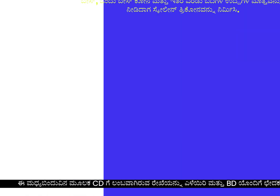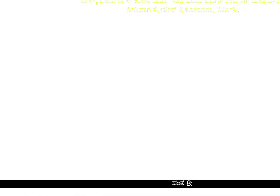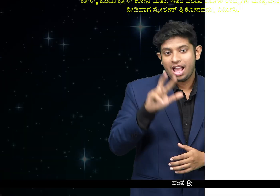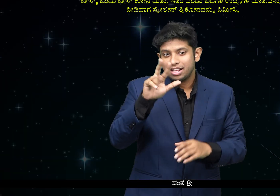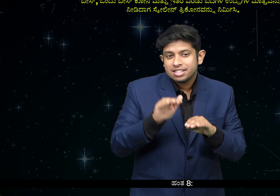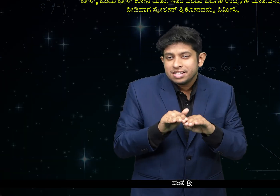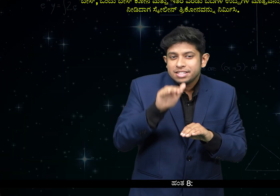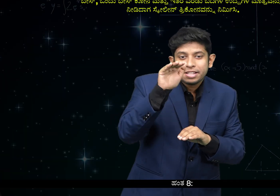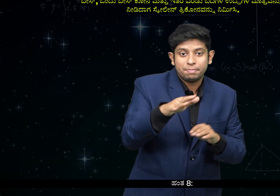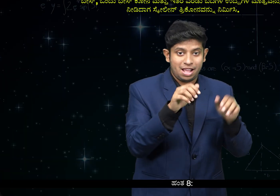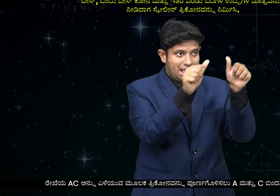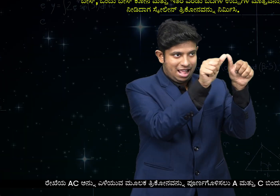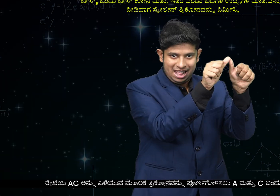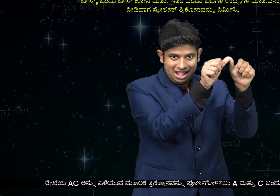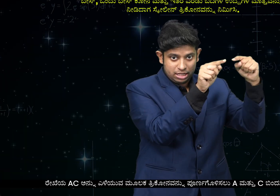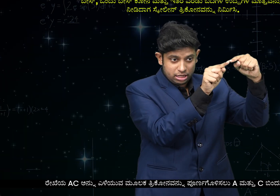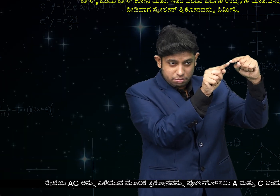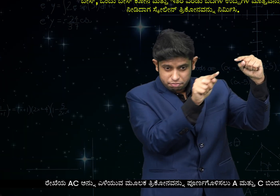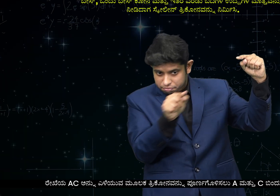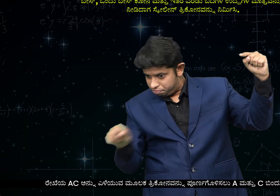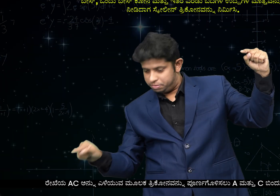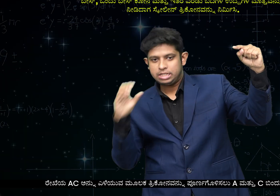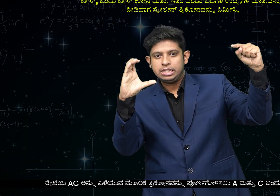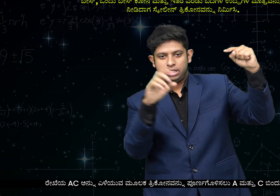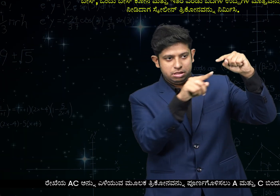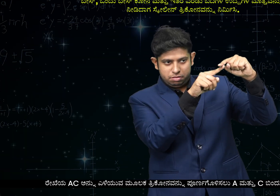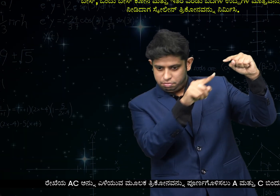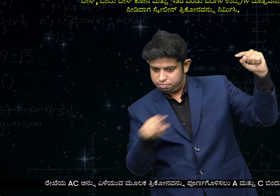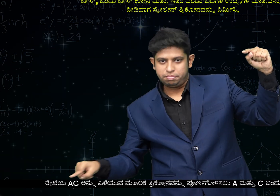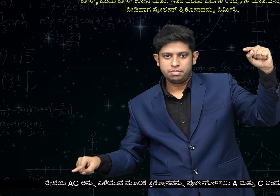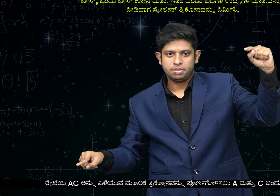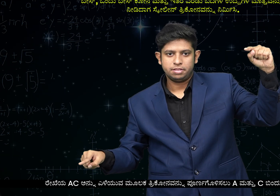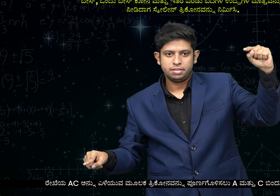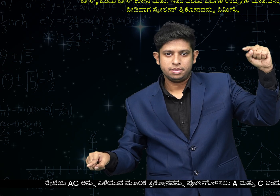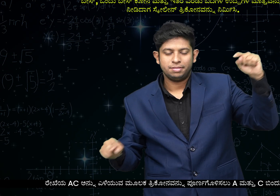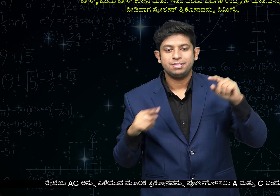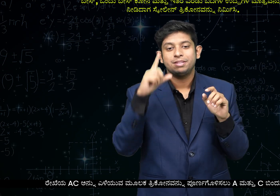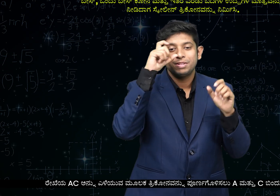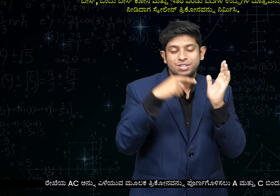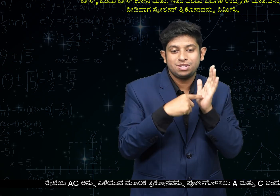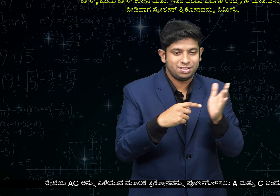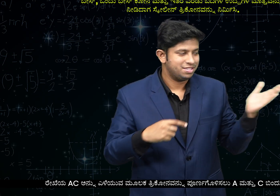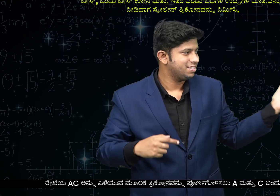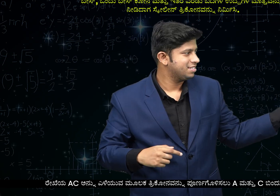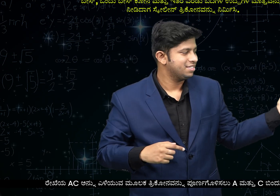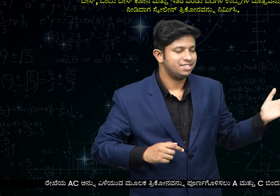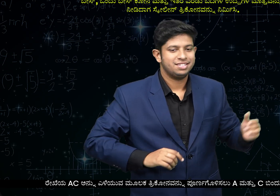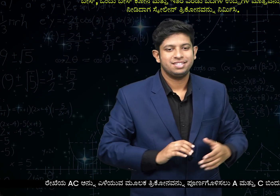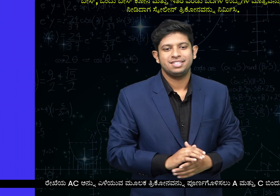ಹಂತ 8. ರೇಖೆಯ ಎಸಿಯನ್ನು ಎಳೆಯುವ ಮೂಲಕ ತ್ರಿಕೋನವನ್ನು ಸಂಪೂರ್ಣಗೊಳಿಸಲು ಎ ಮತ್ತು ಸಿ ಬಿಂದುಗಳನ್ನು